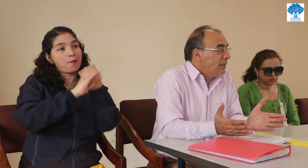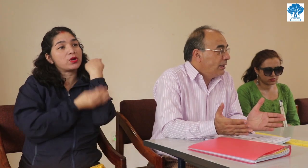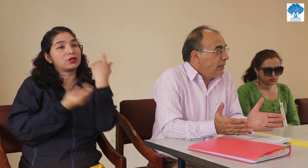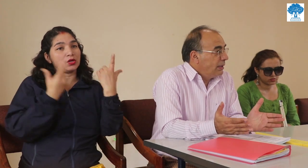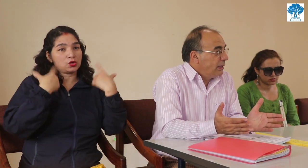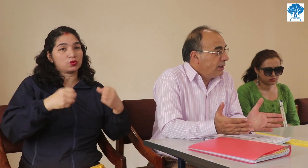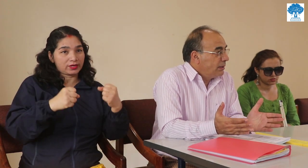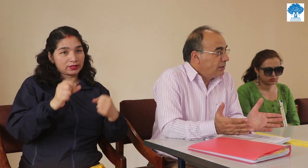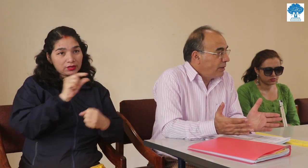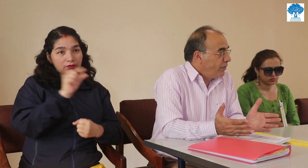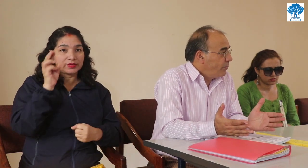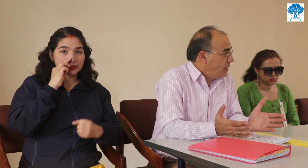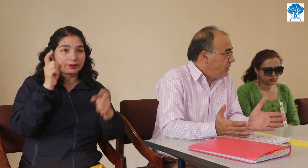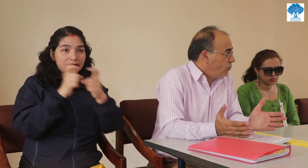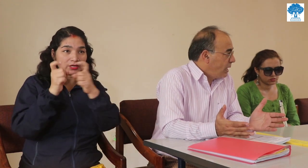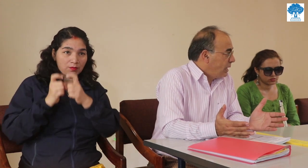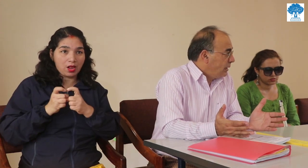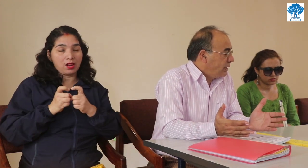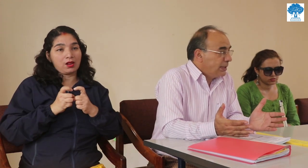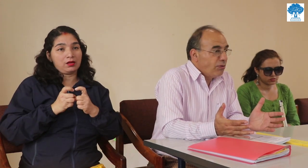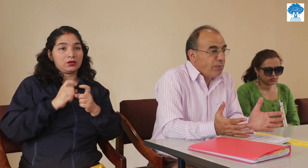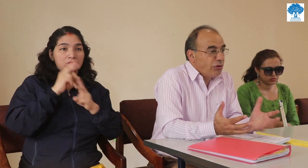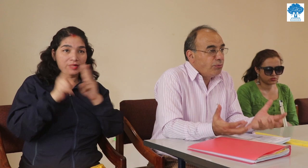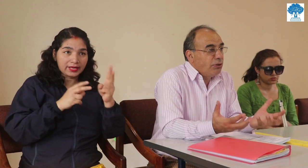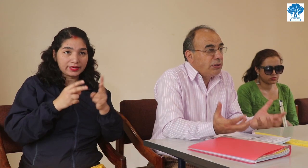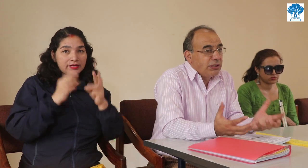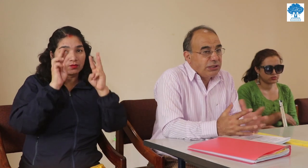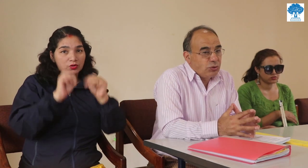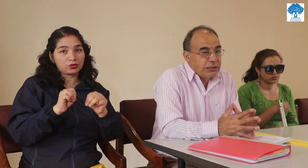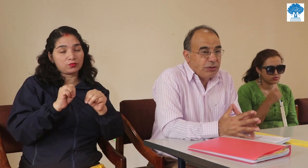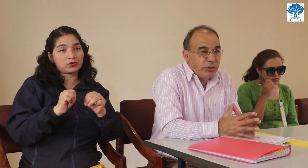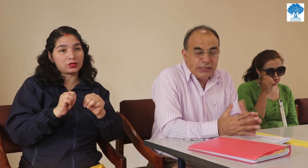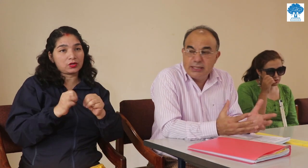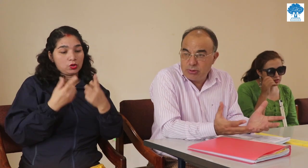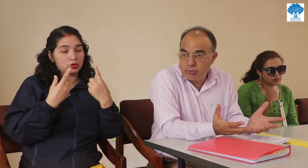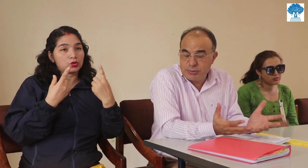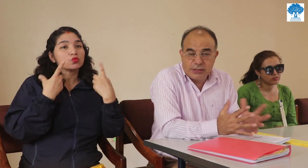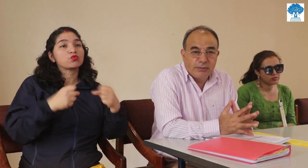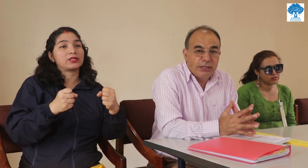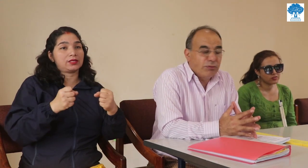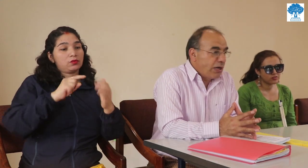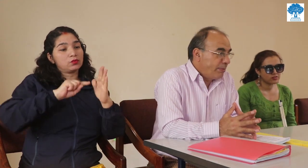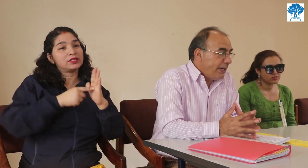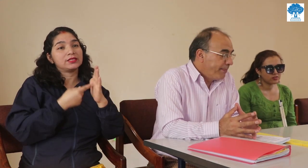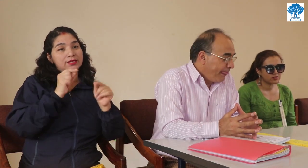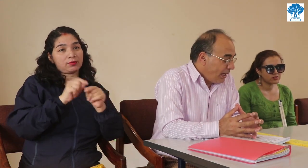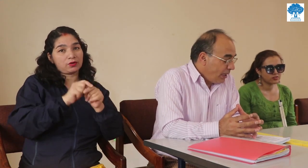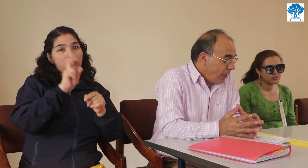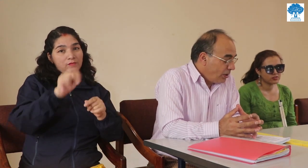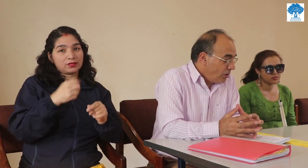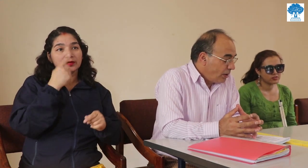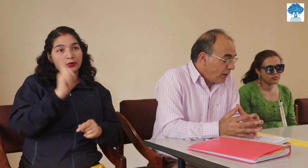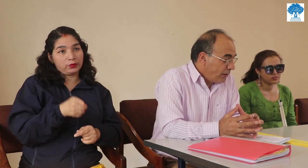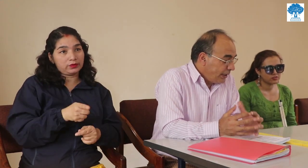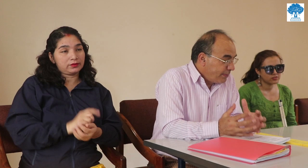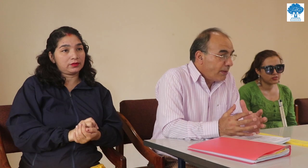विषयमा छलफल बहस कुराकानी र यसलाई एउटा महत्त्वपूर्ण स्वास्थ्यको एजेन्डा बनाउनुपर्छ भन्ने कुराहरूमा